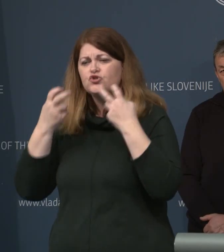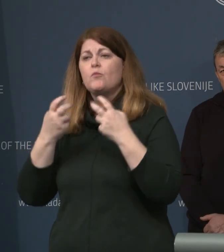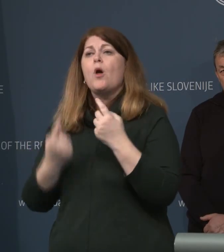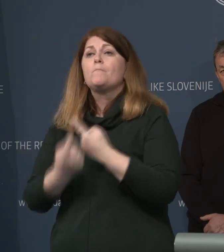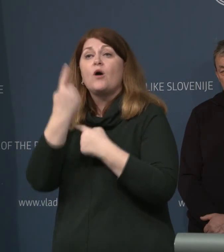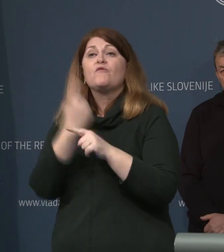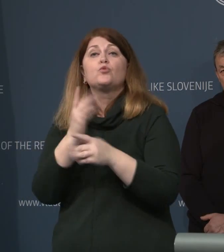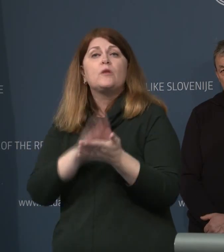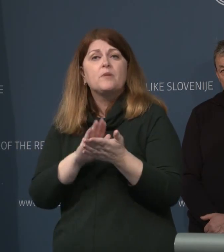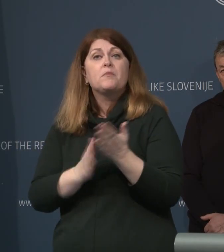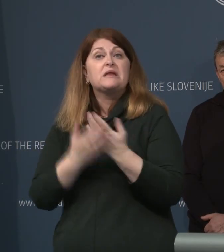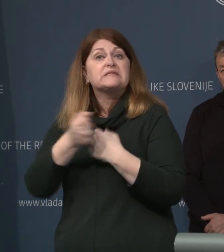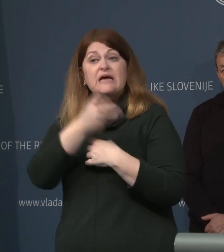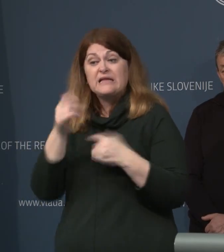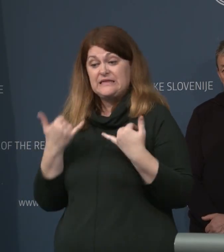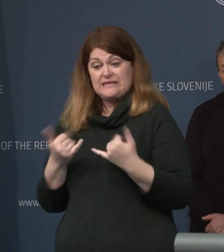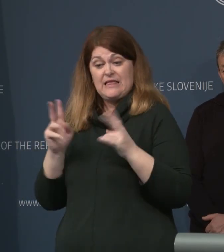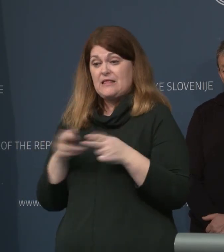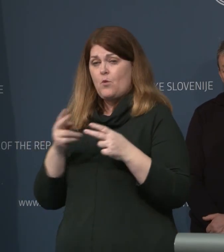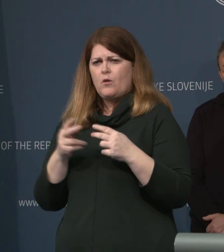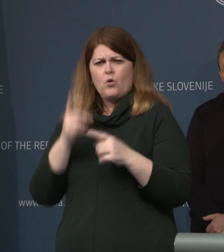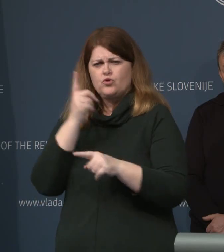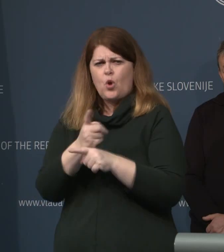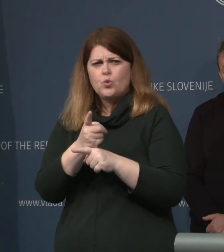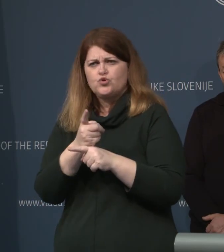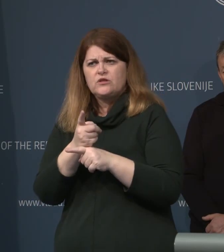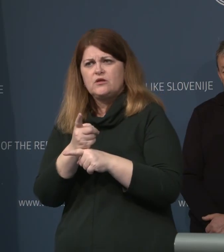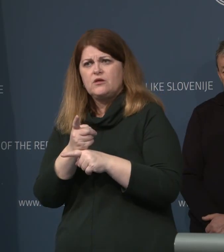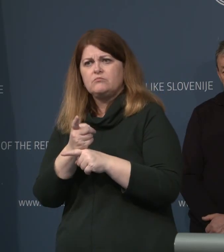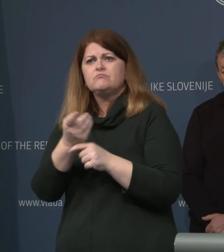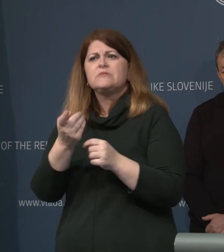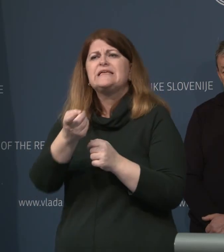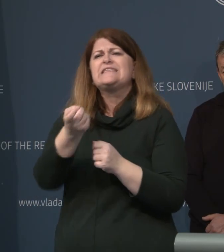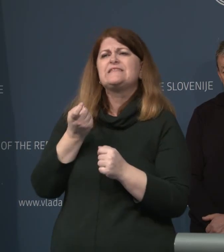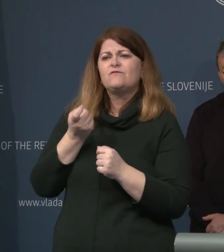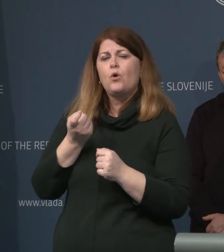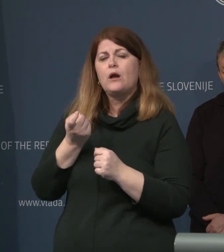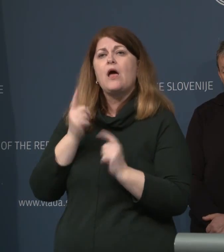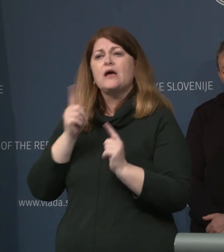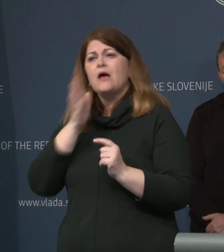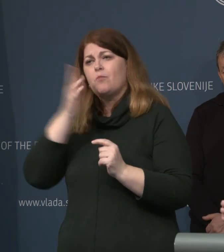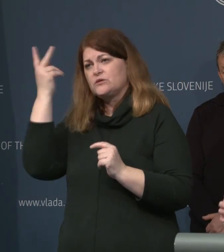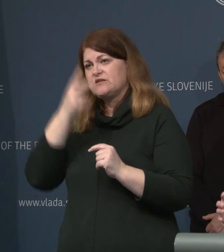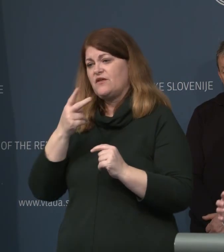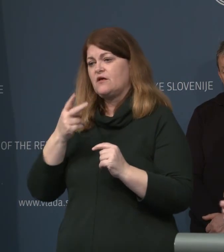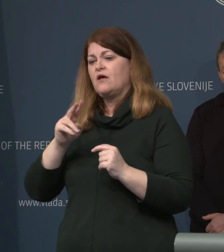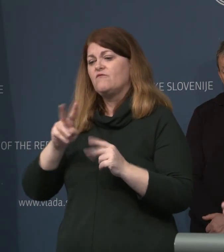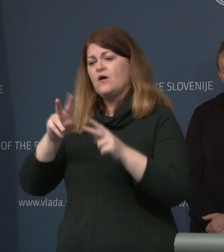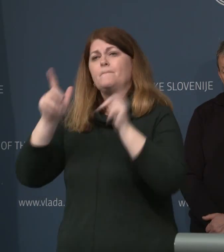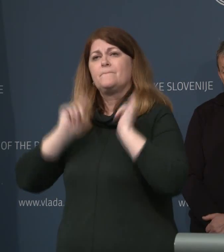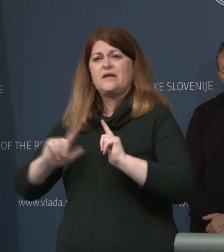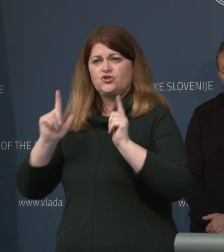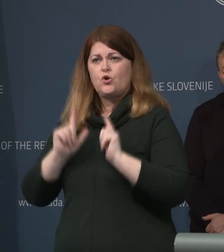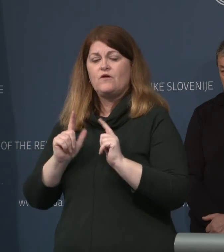tudi primeri, za katere ta hip še ne moremo locirati pač izvora, kar bo seveda